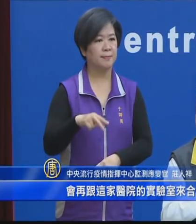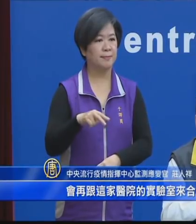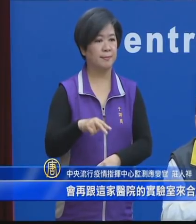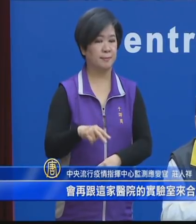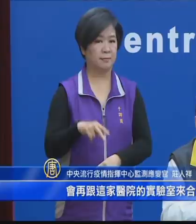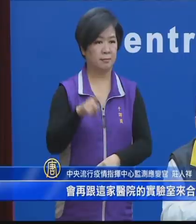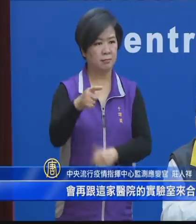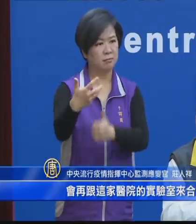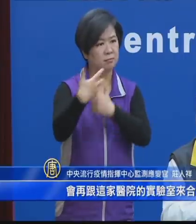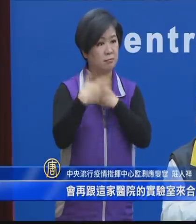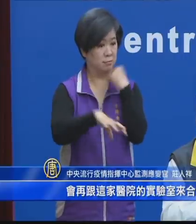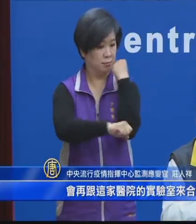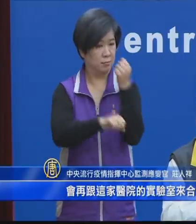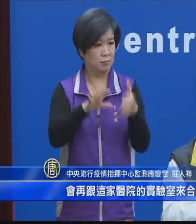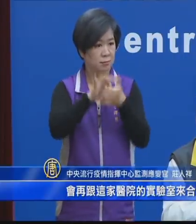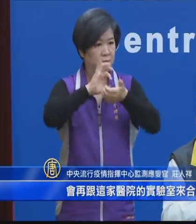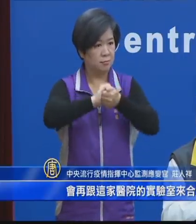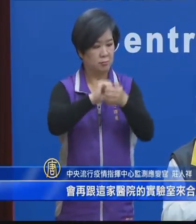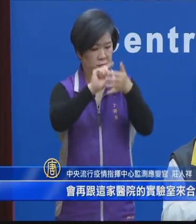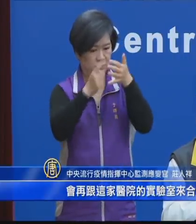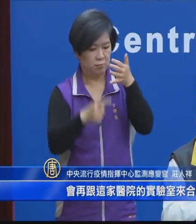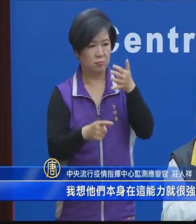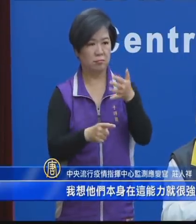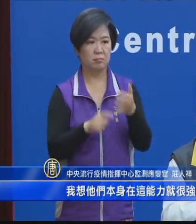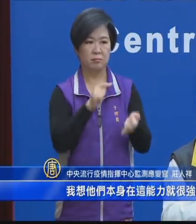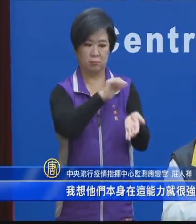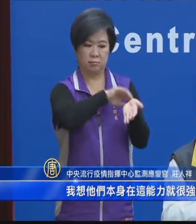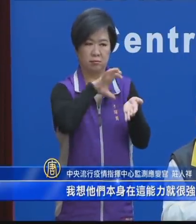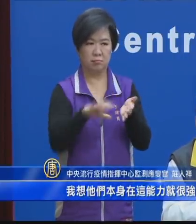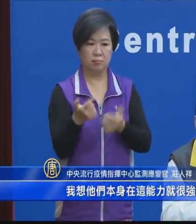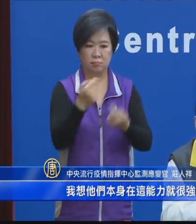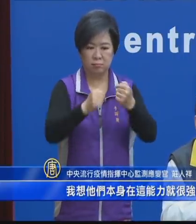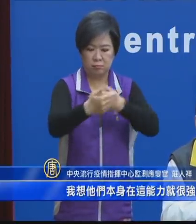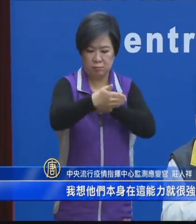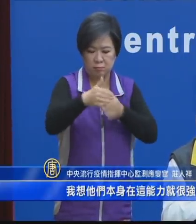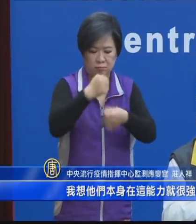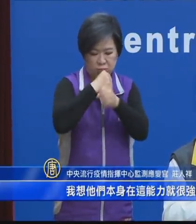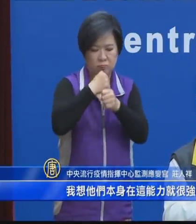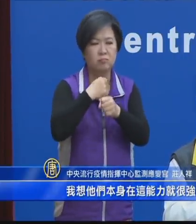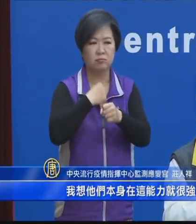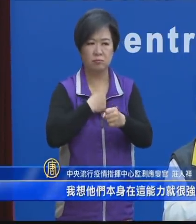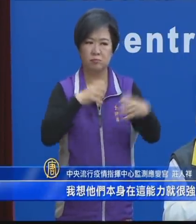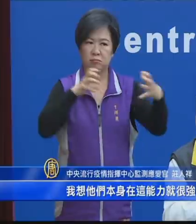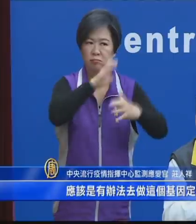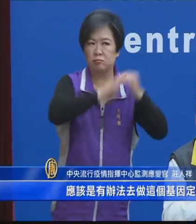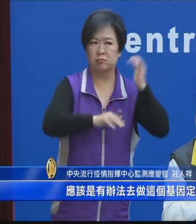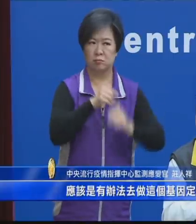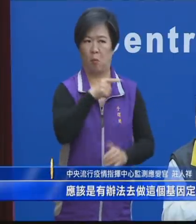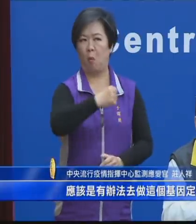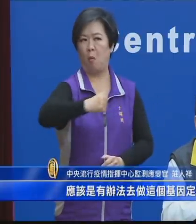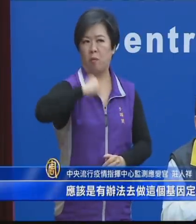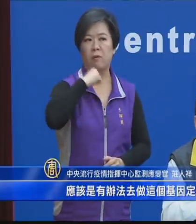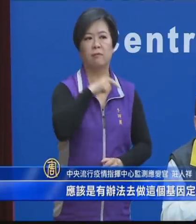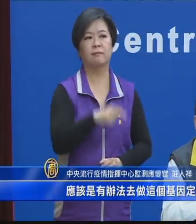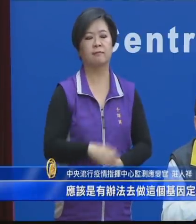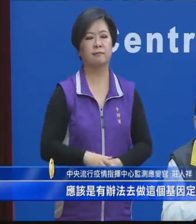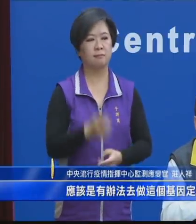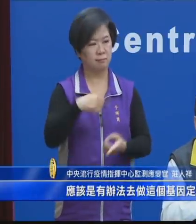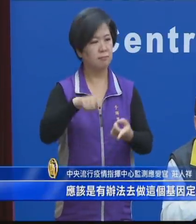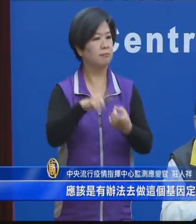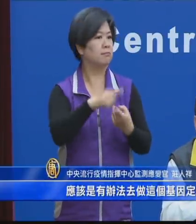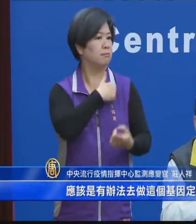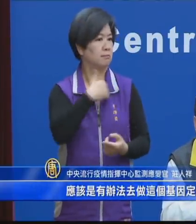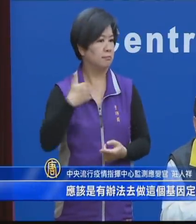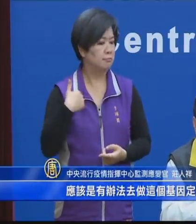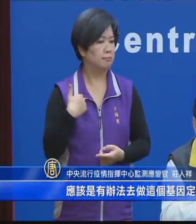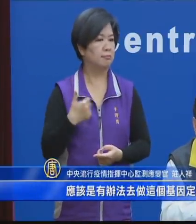跟这家医院的实验室来合作了，我想他们也本身在这个能力就很强，他们应该是有办法去